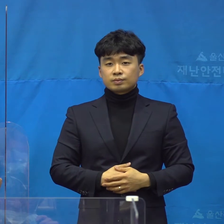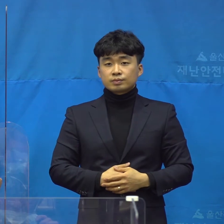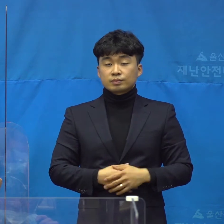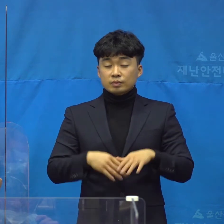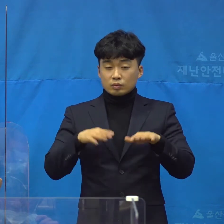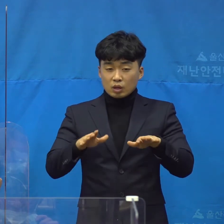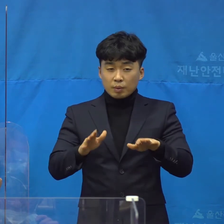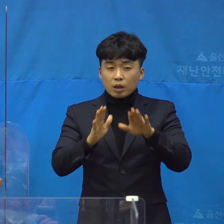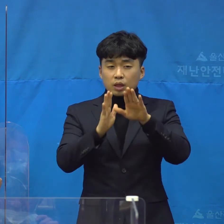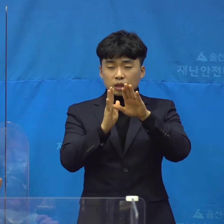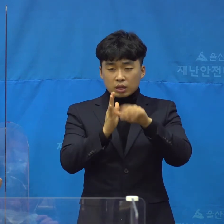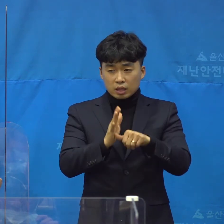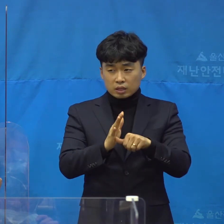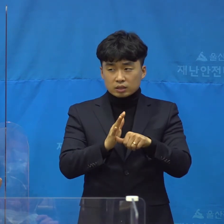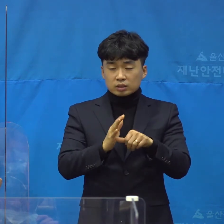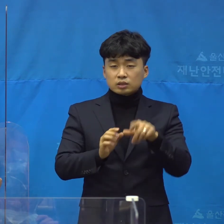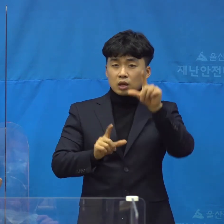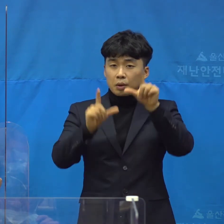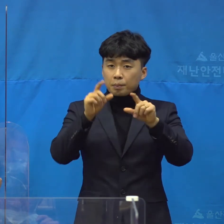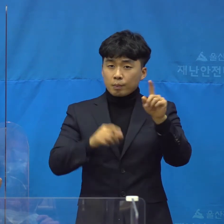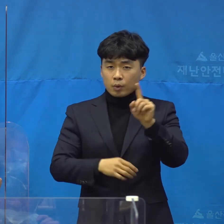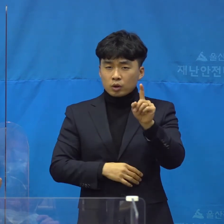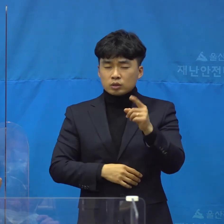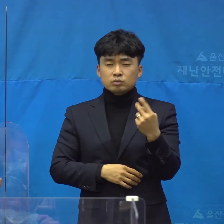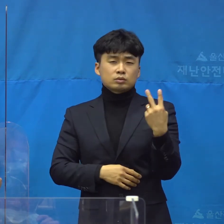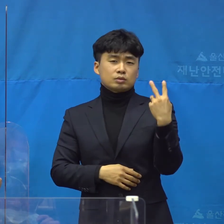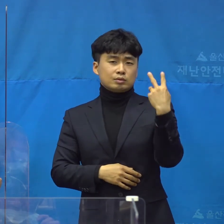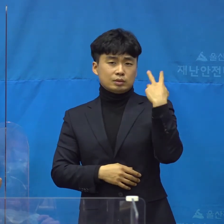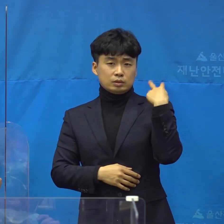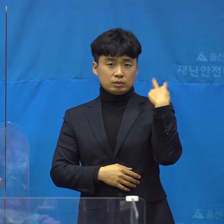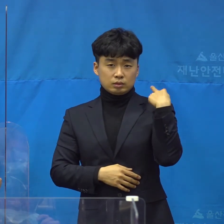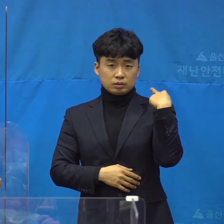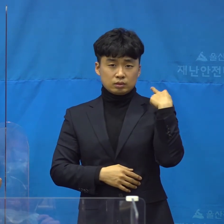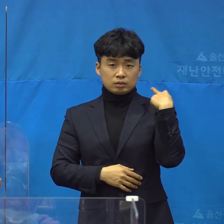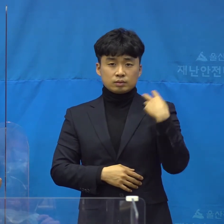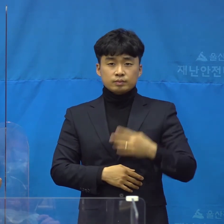이 경우는 이제 어떤 경우냐 하면은, 그저께